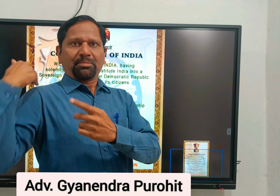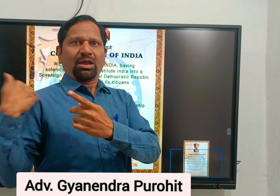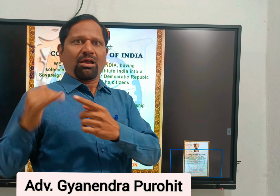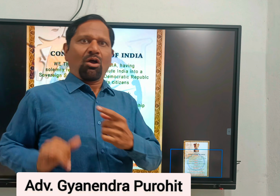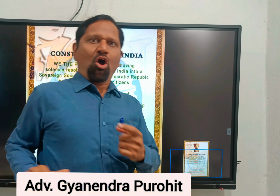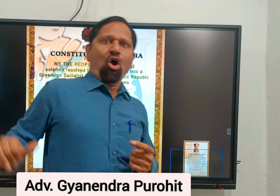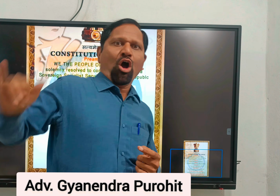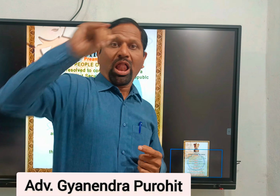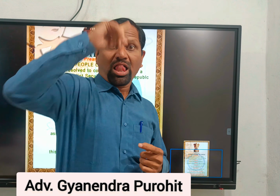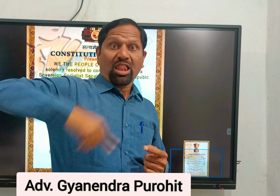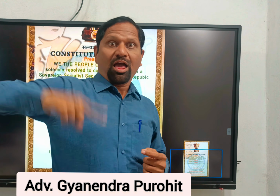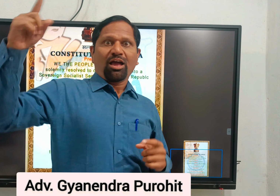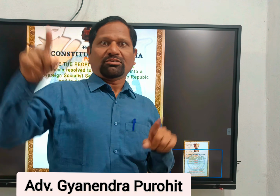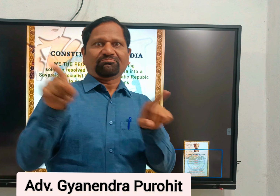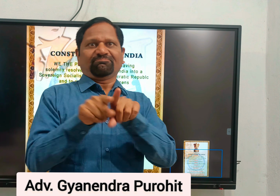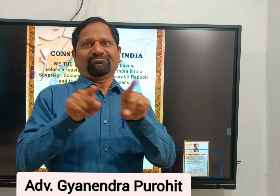सब समान हैं,